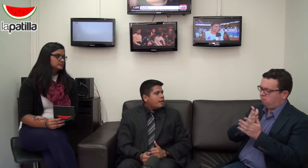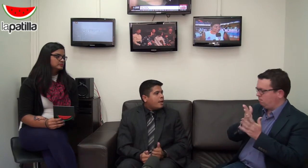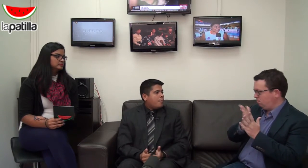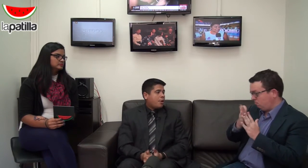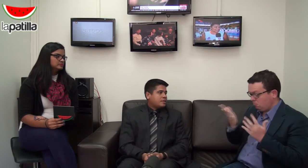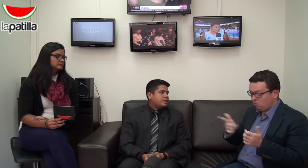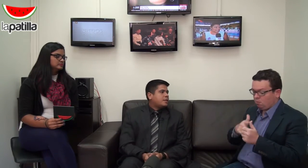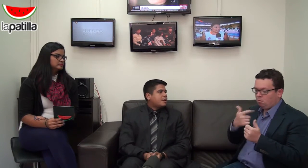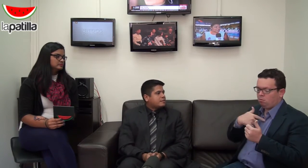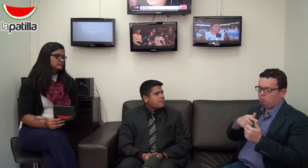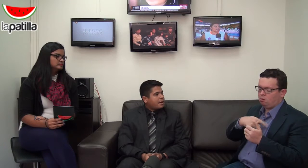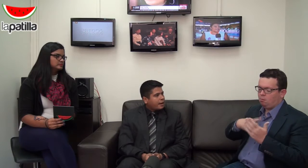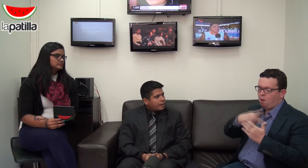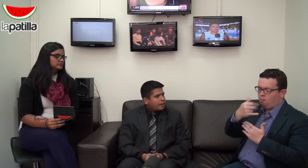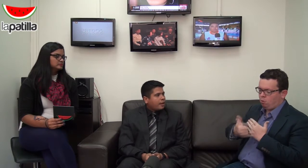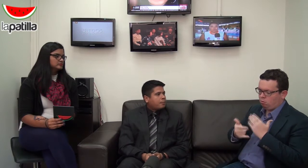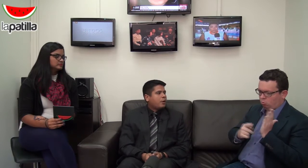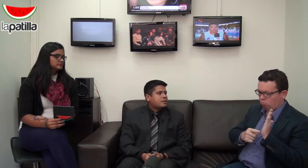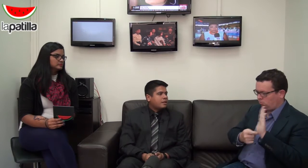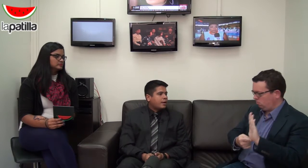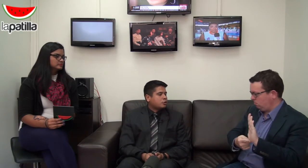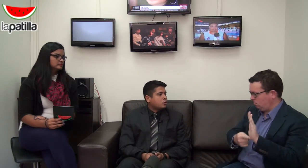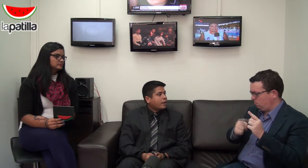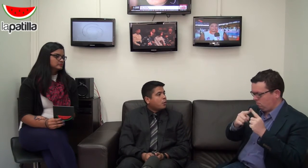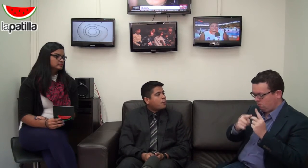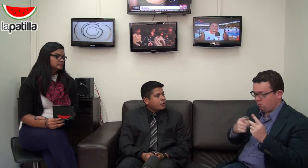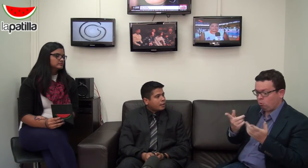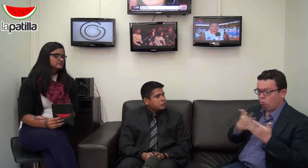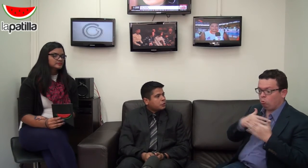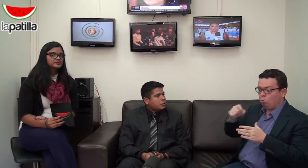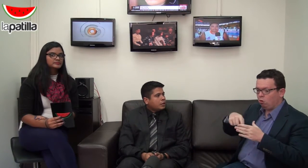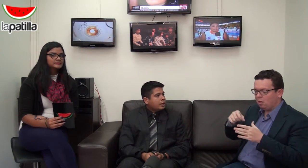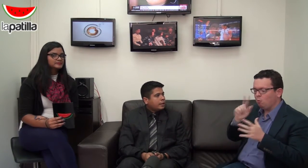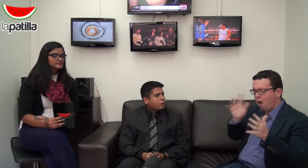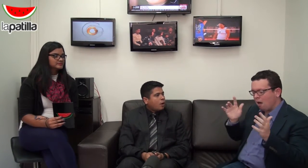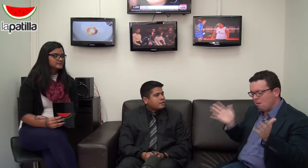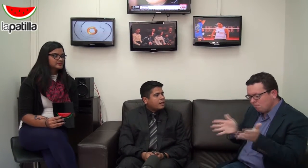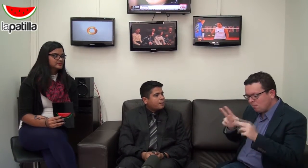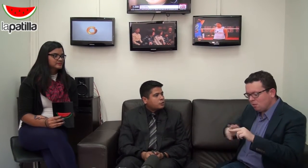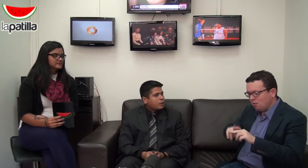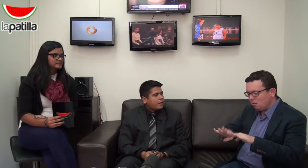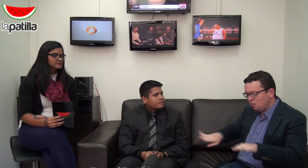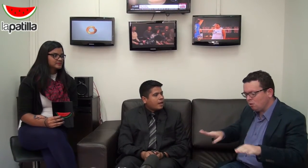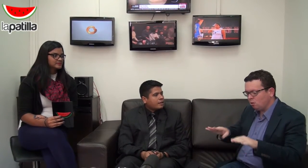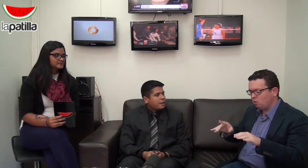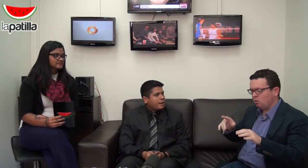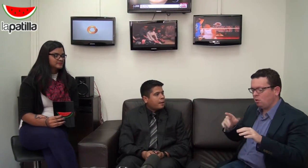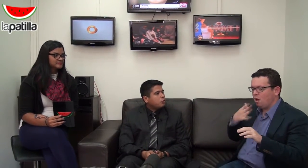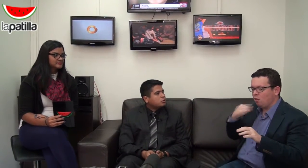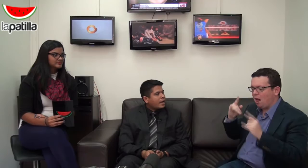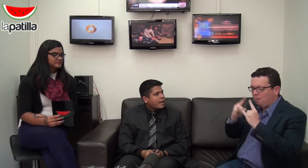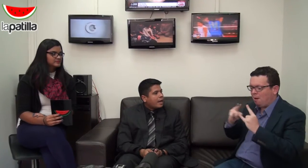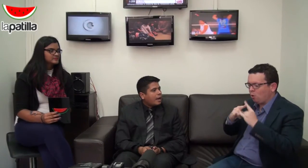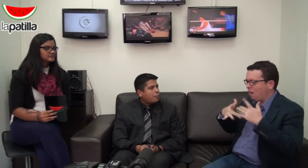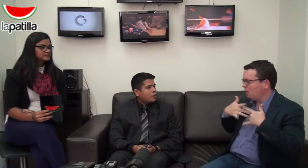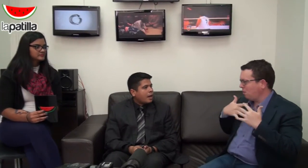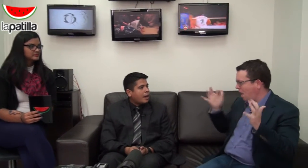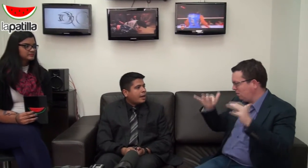Bueno, existen diversas maneras de poder acceder. Nosotros tenemos un proyecto en el cual, las personas desean de manera voluntaria apoyar